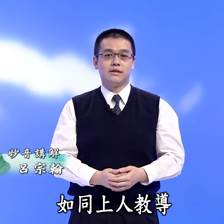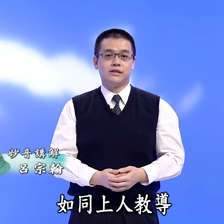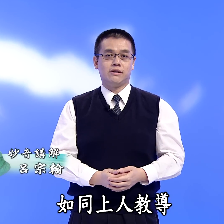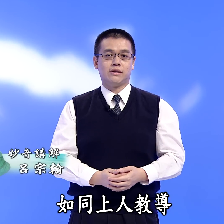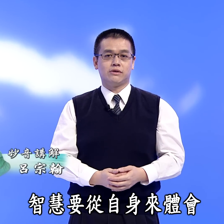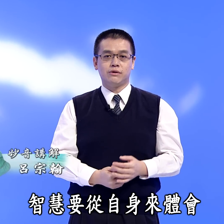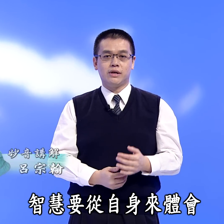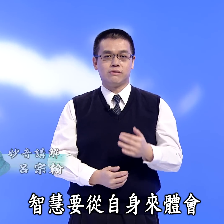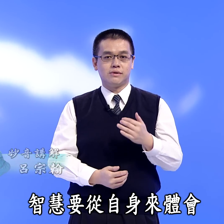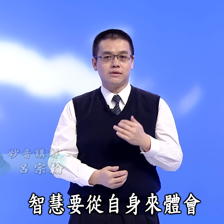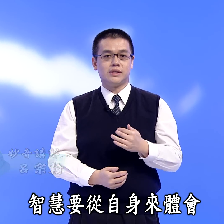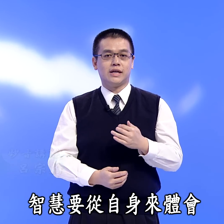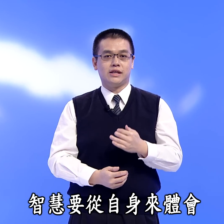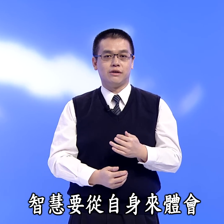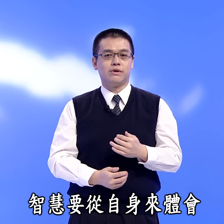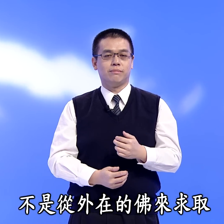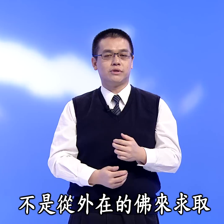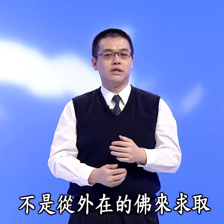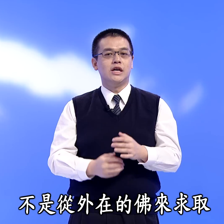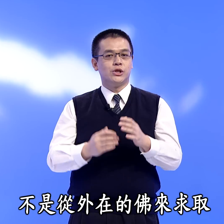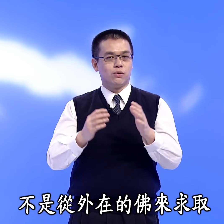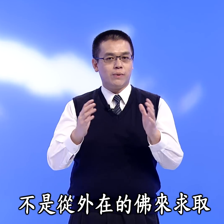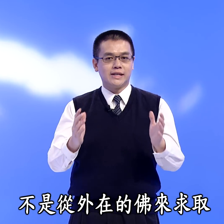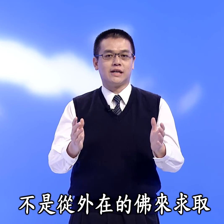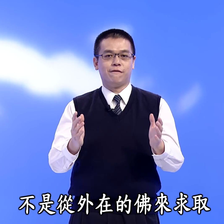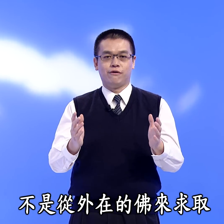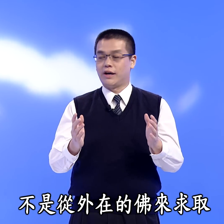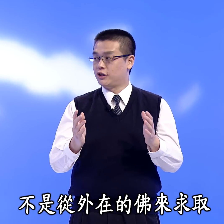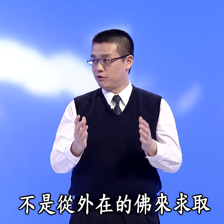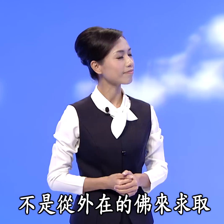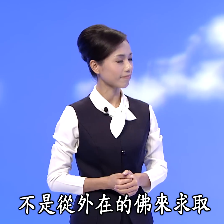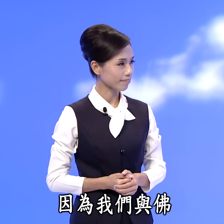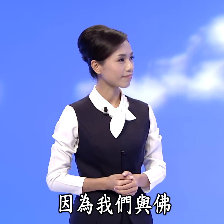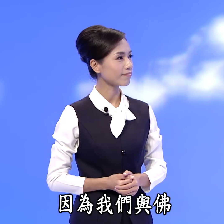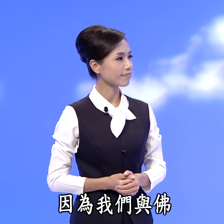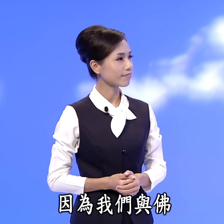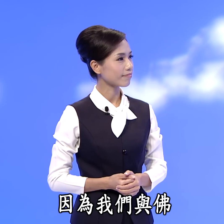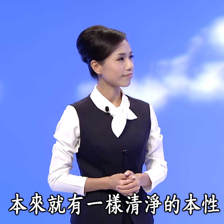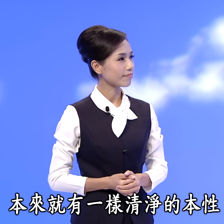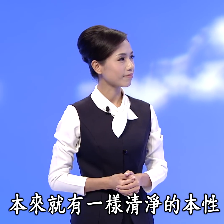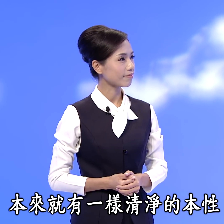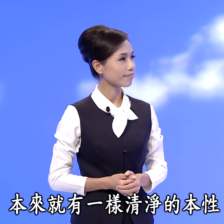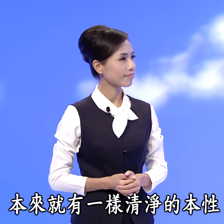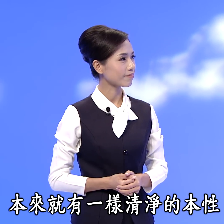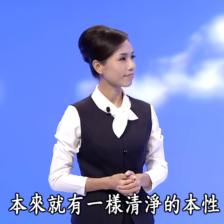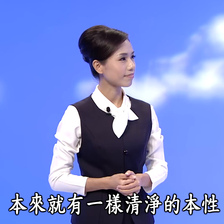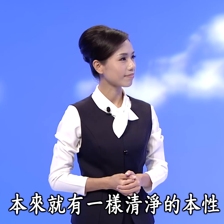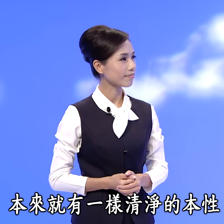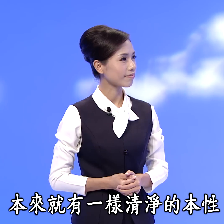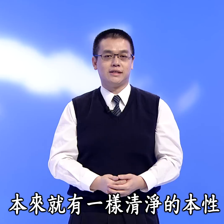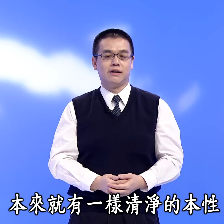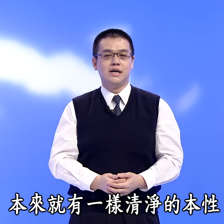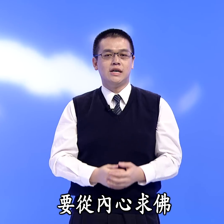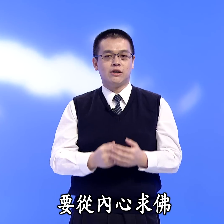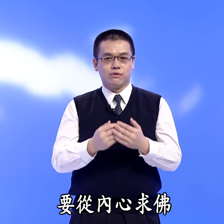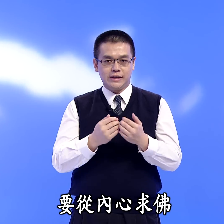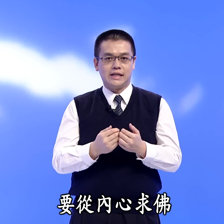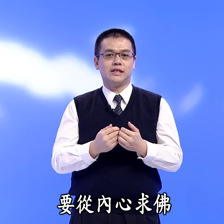教导，智慧要从自身来体会，不是从外在的佛来求取，因为我们与佛本来就有一样清净的本性啊，要从内心求